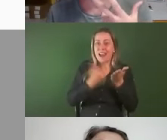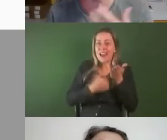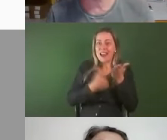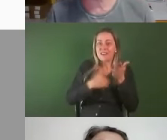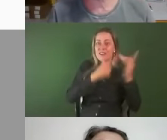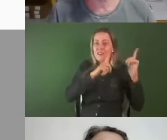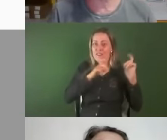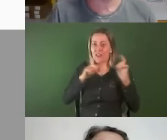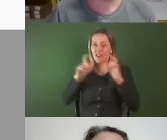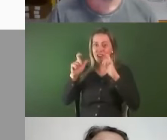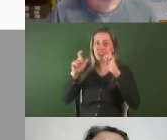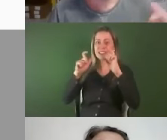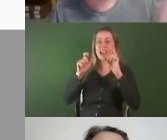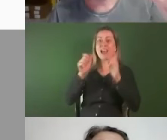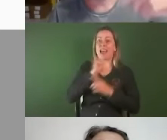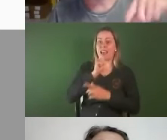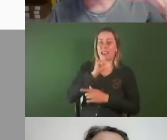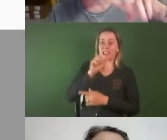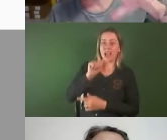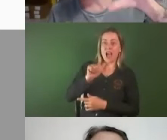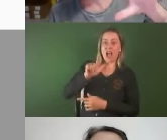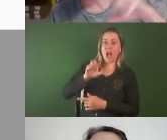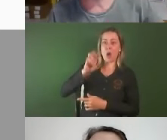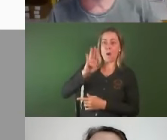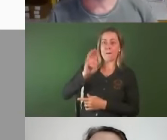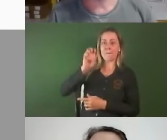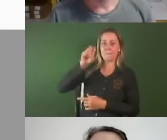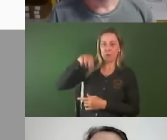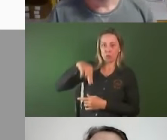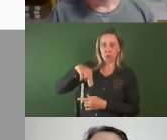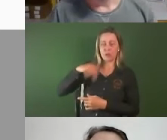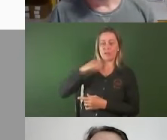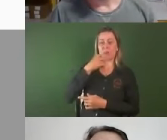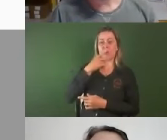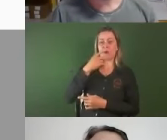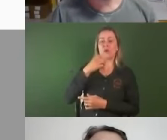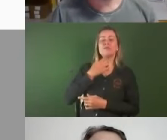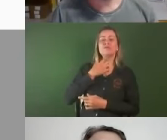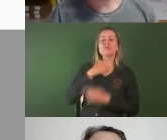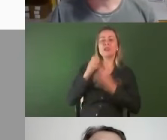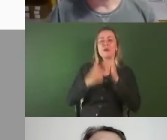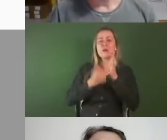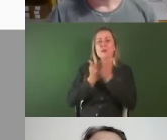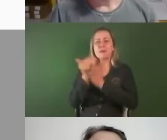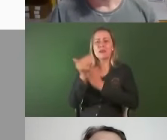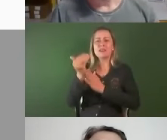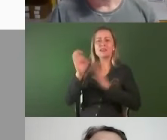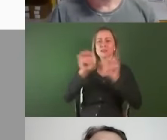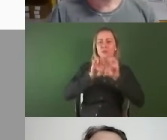ainda no formato de um álbum, e que repete um pouco a estrutura das gravuras